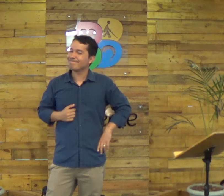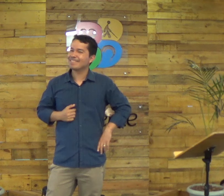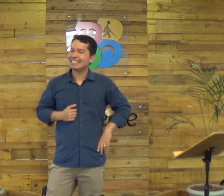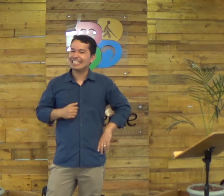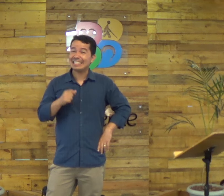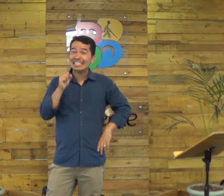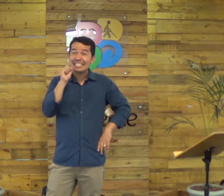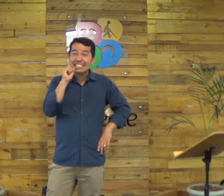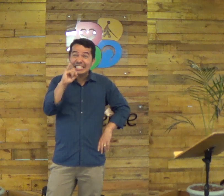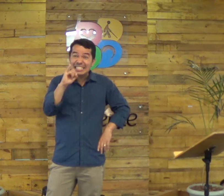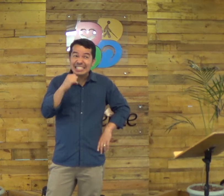mas,